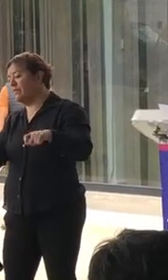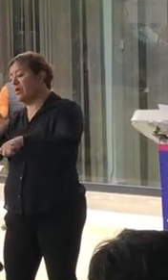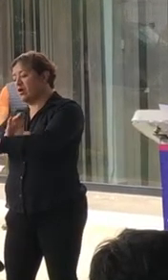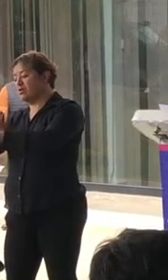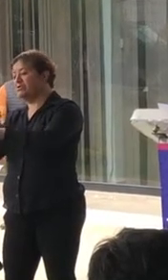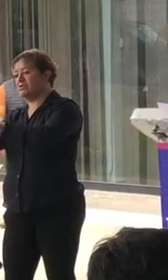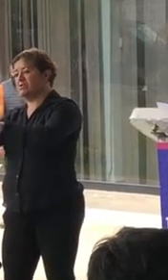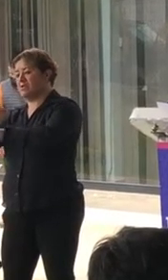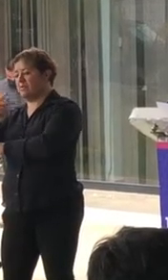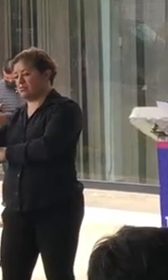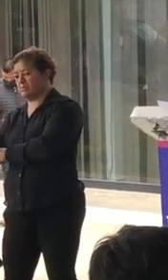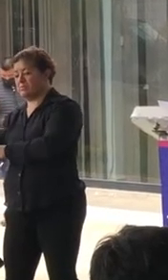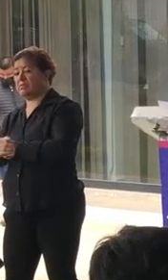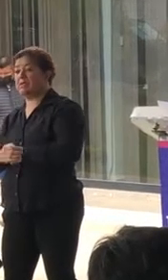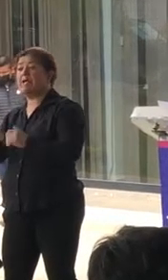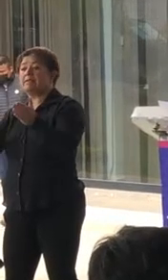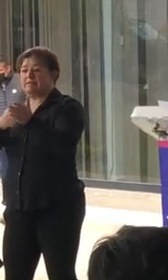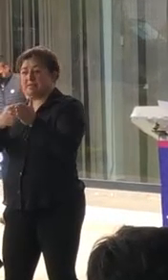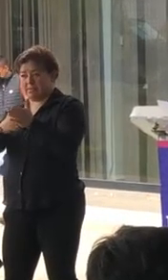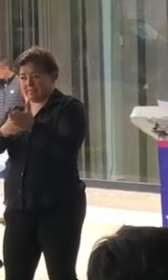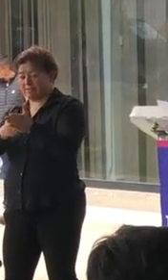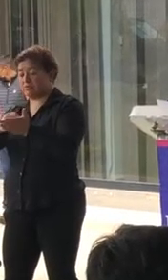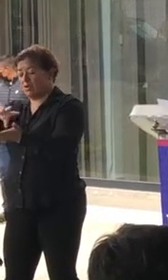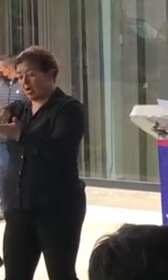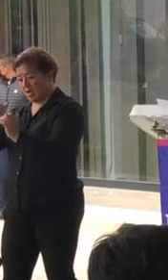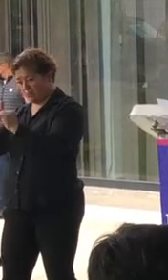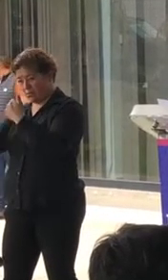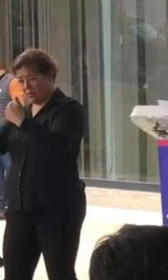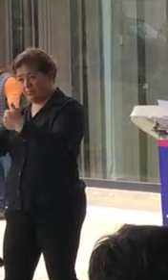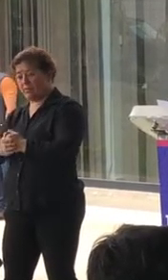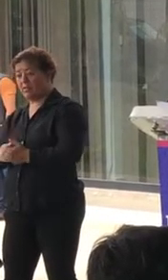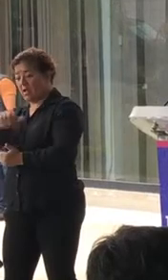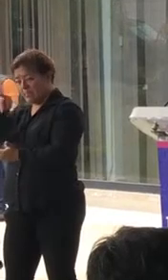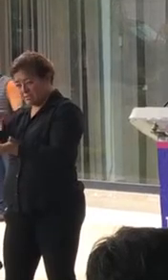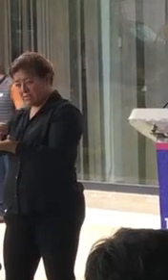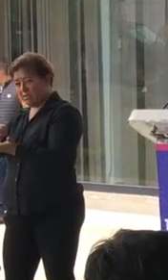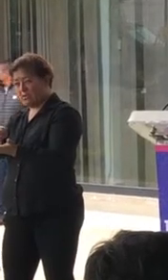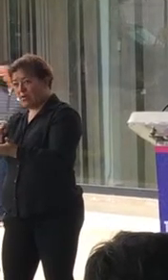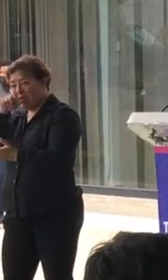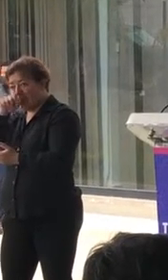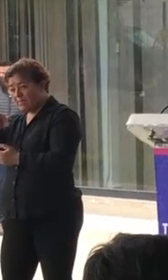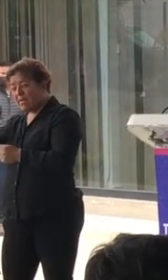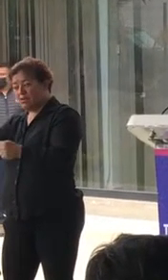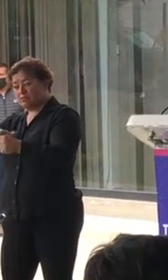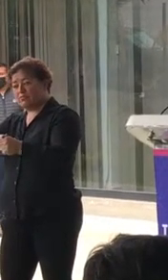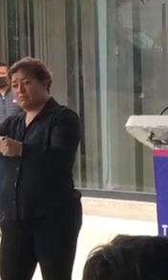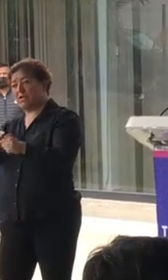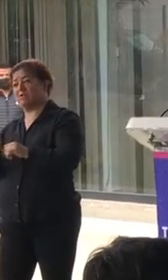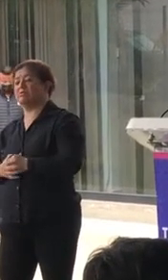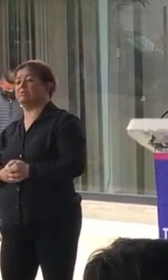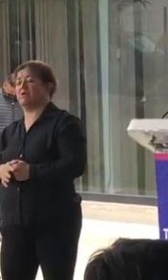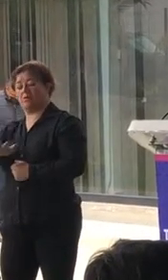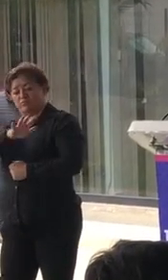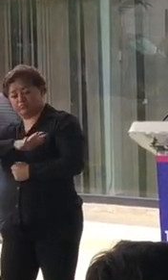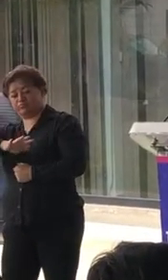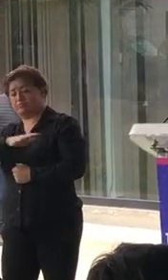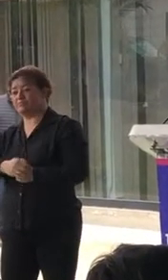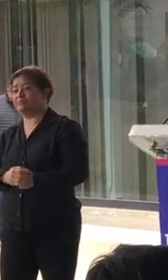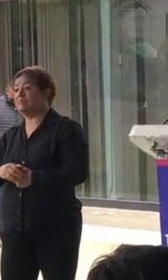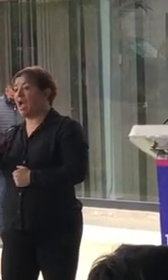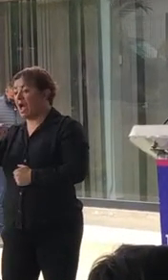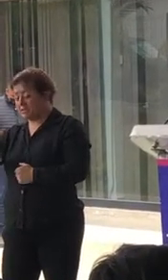protección civil el casco en calcular en apizaco y en las zonas de hospitales con este